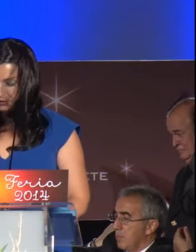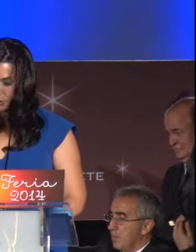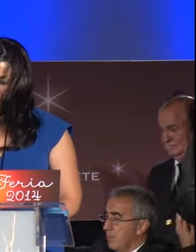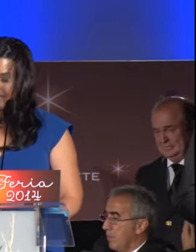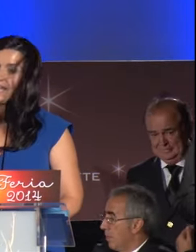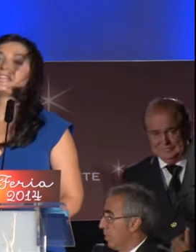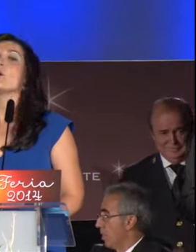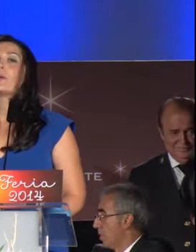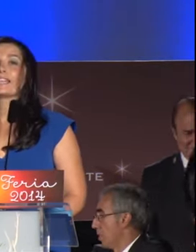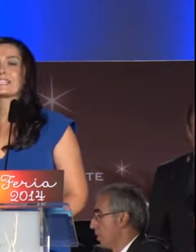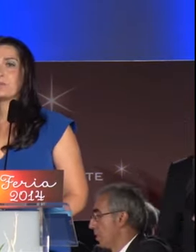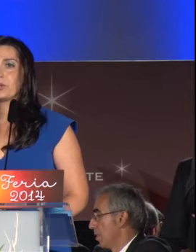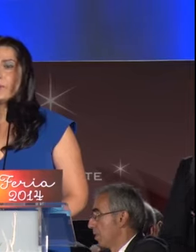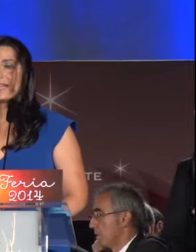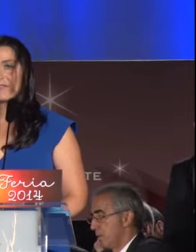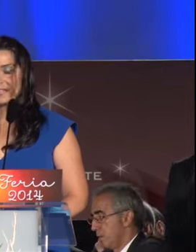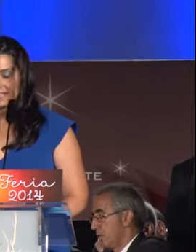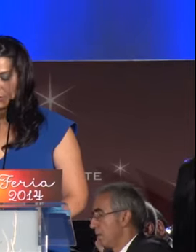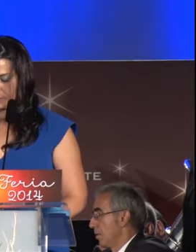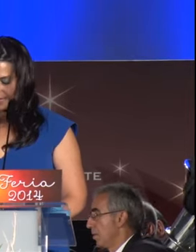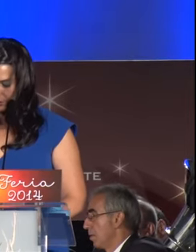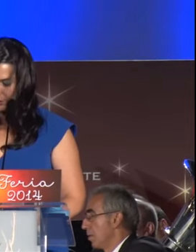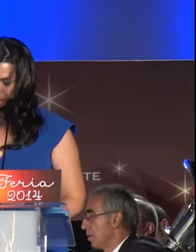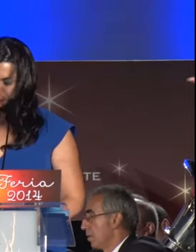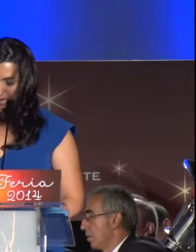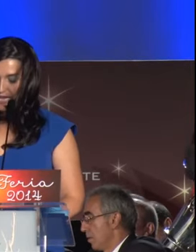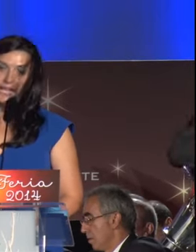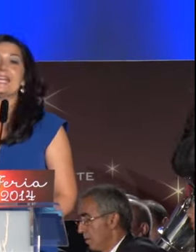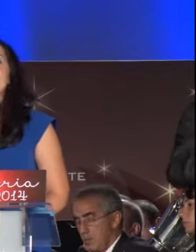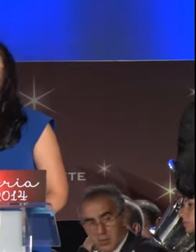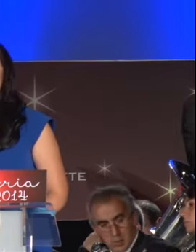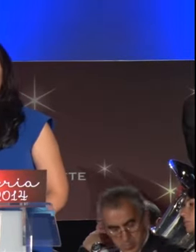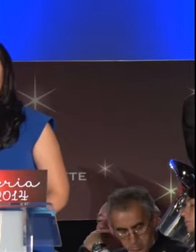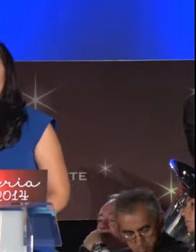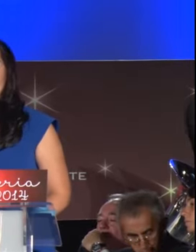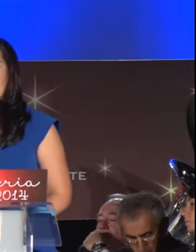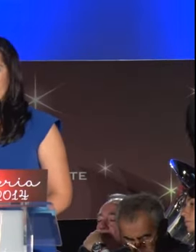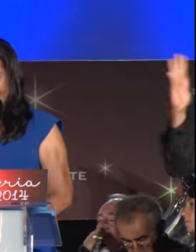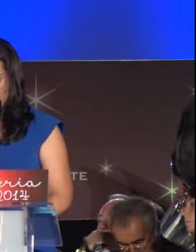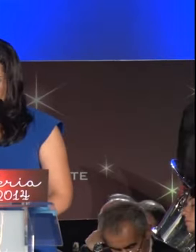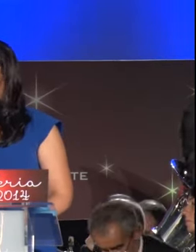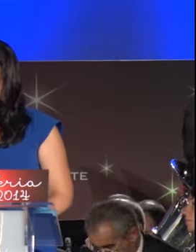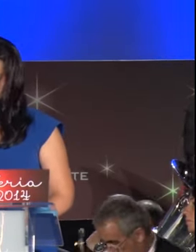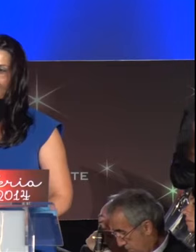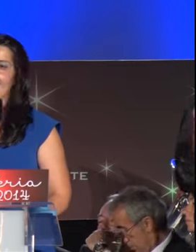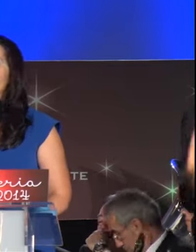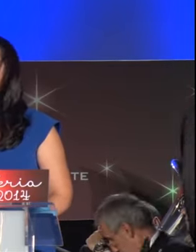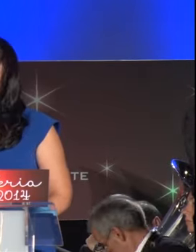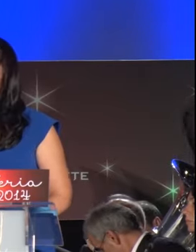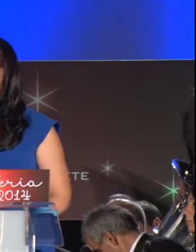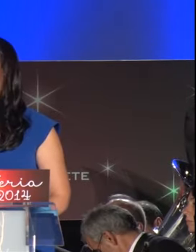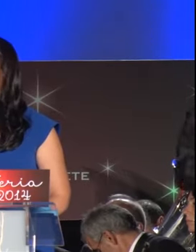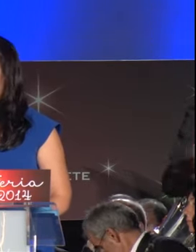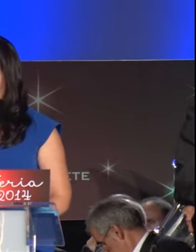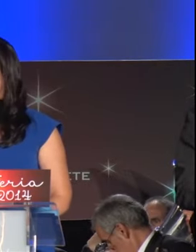Puerta de Hierros e inaugurar de este modo la Feria de 2014. En ese momento, una marea humana penetrará en